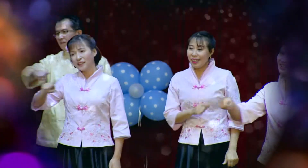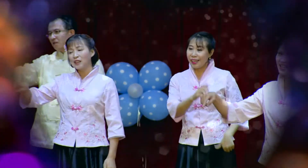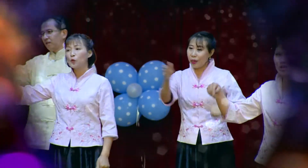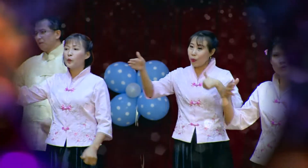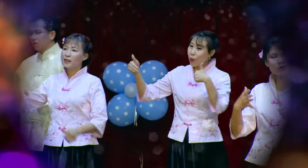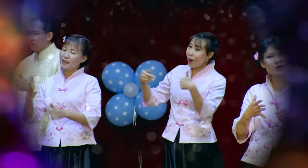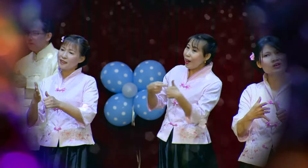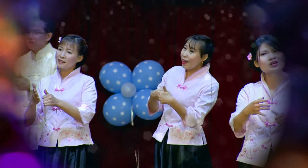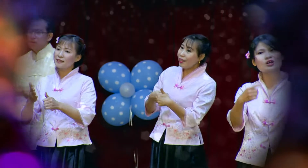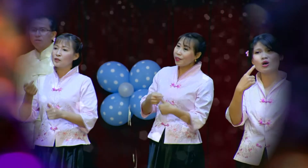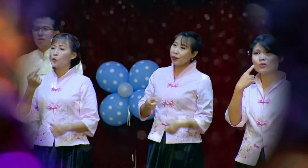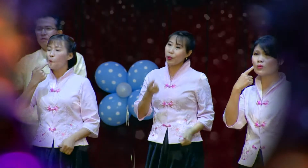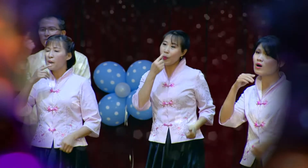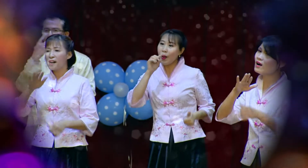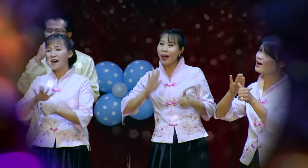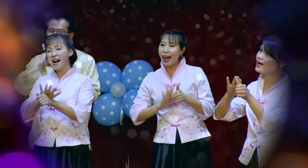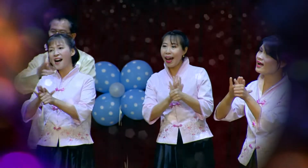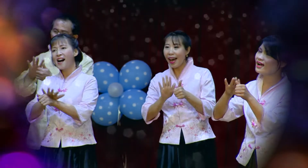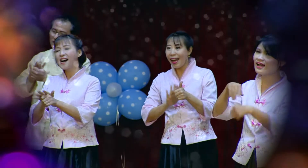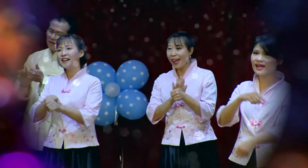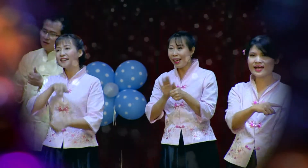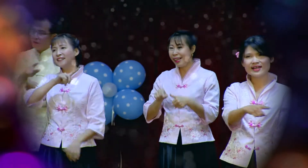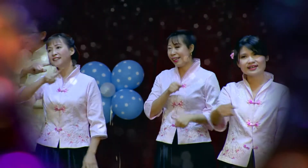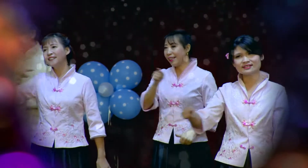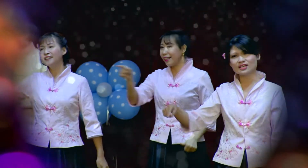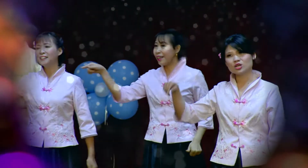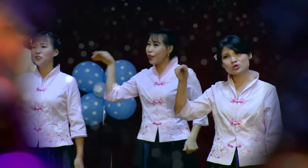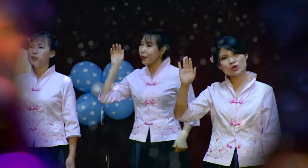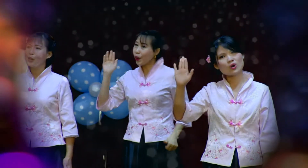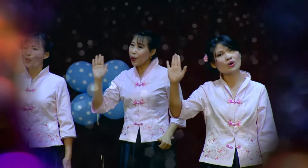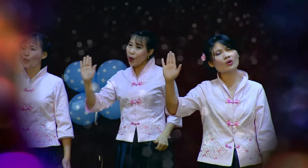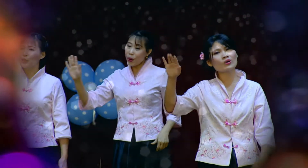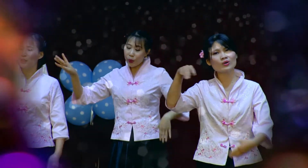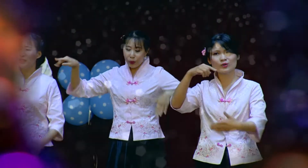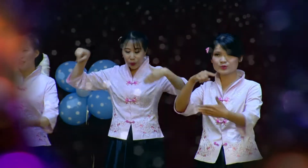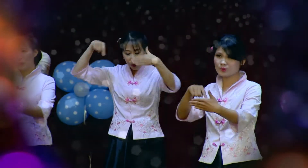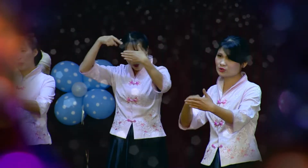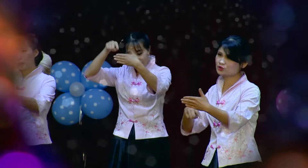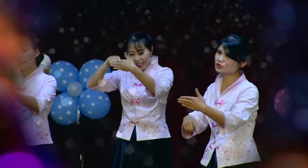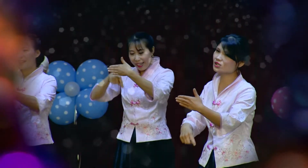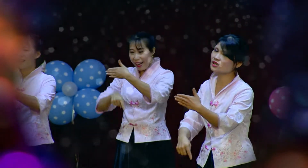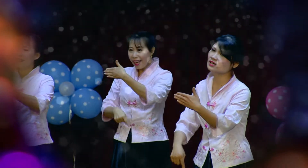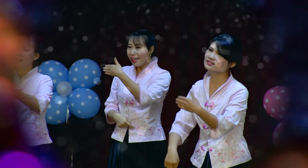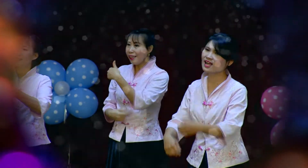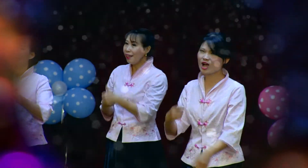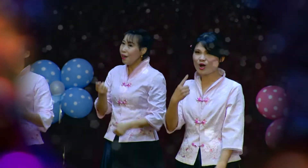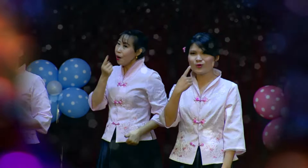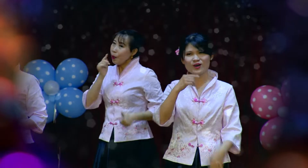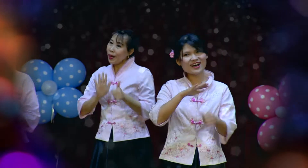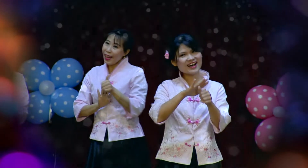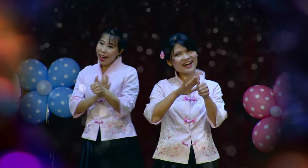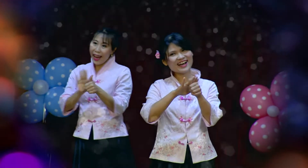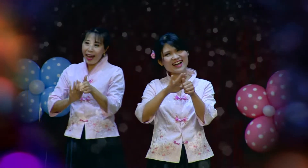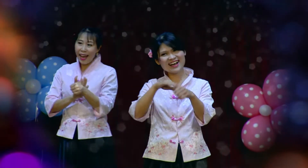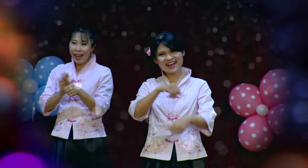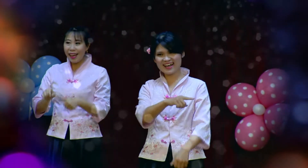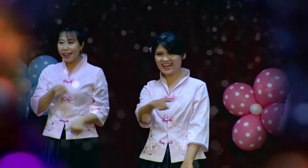你问我爱你有多深，我爱